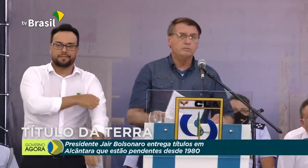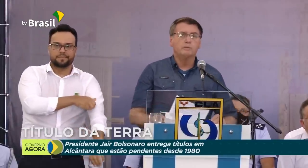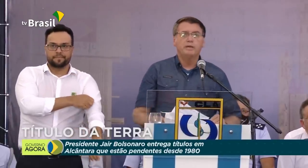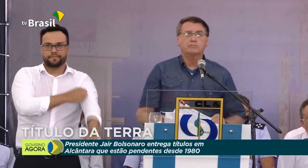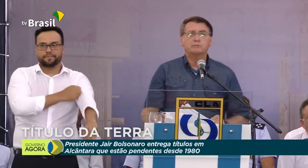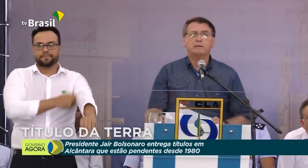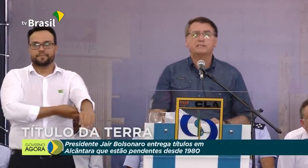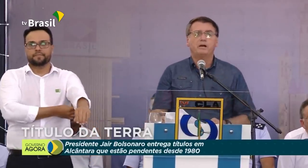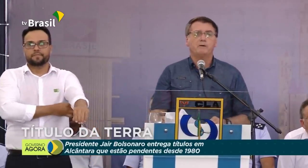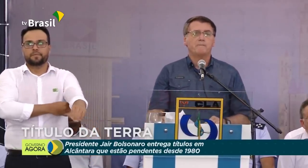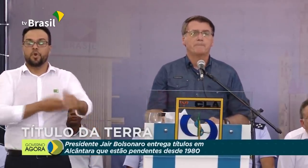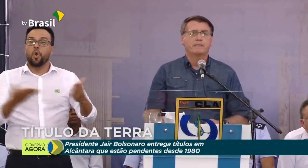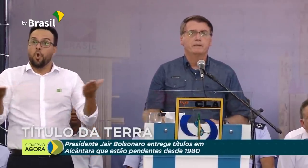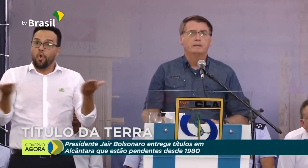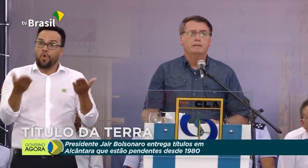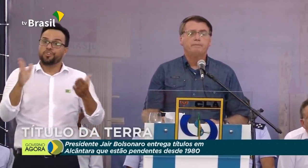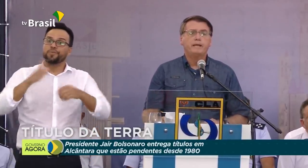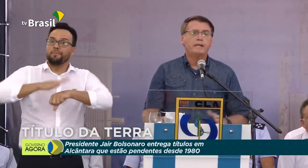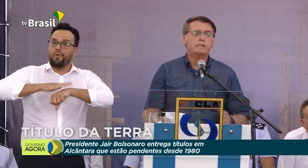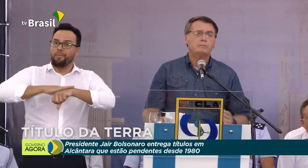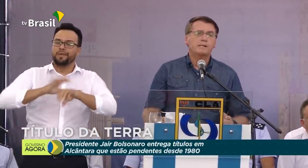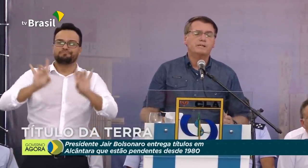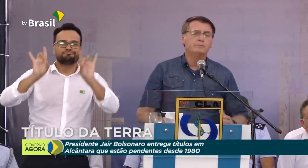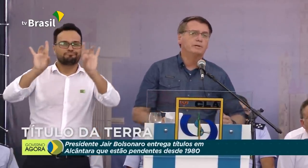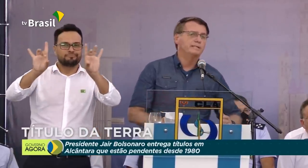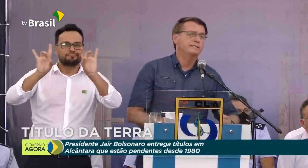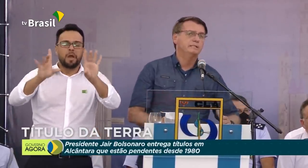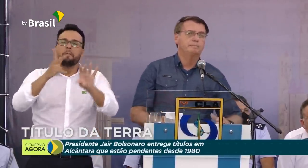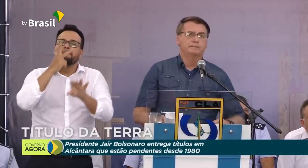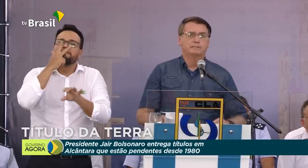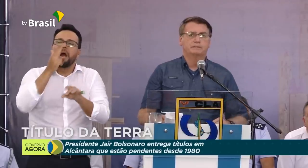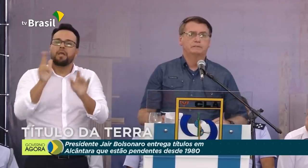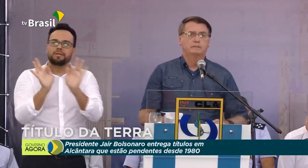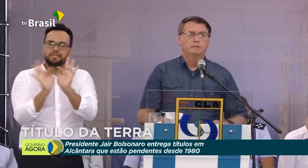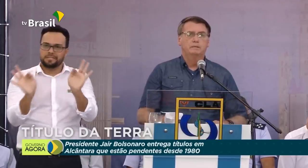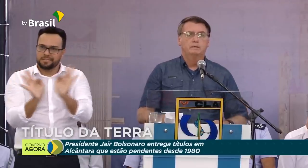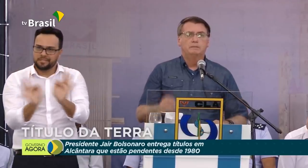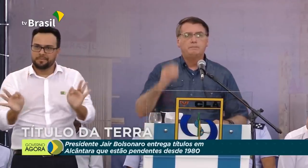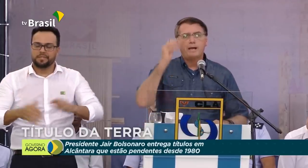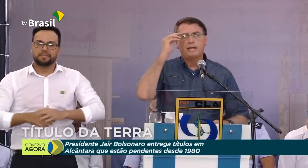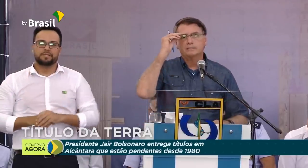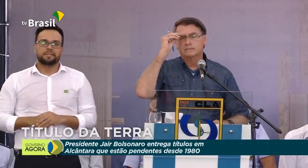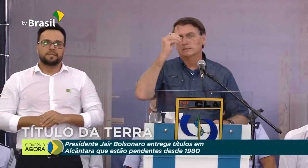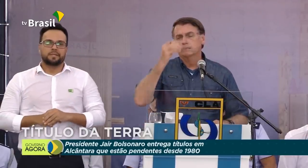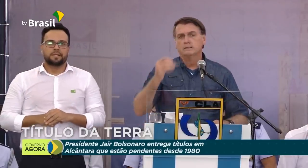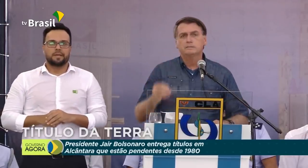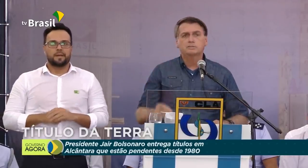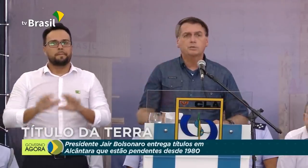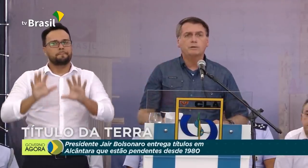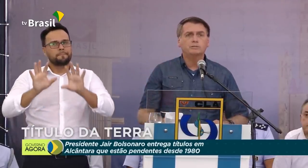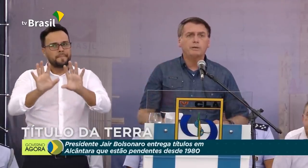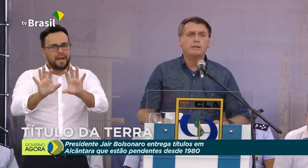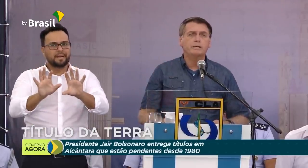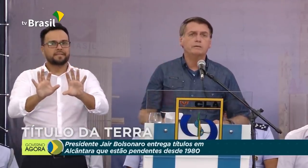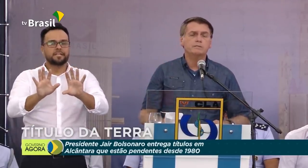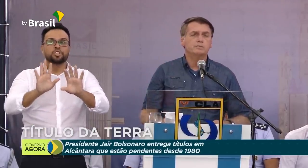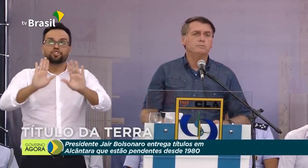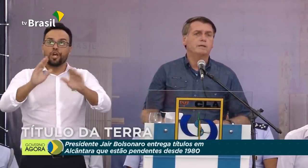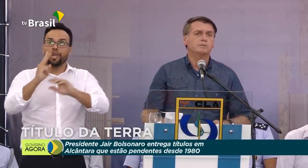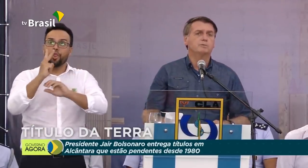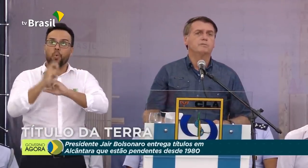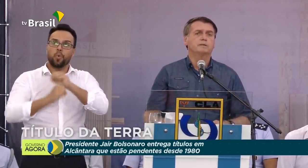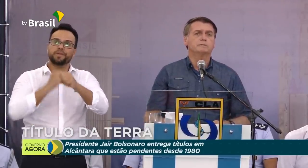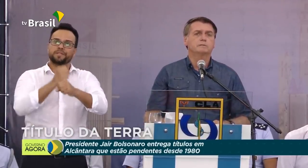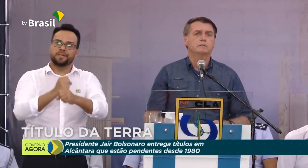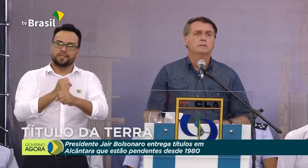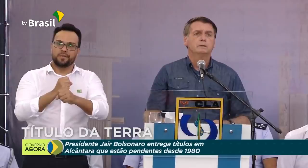Hoje é um momento especial, parece uma cerimônia simples, mas estou há 2 anos e 1 mês